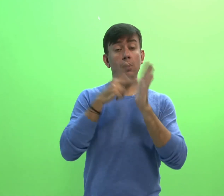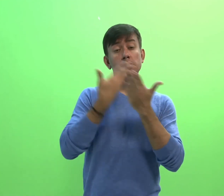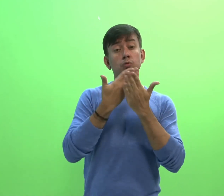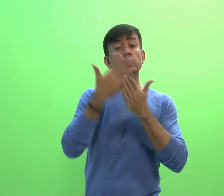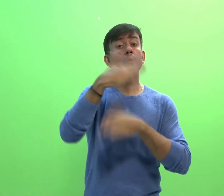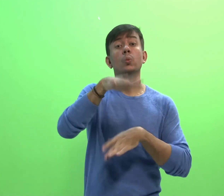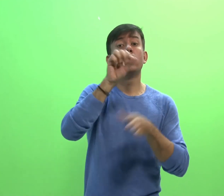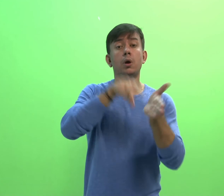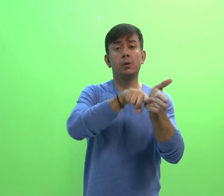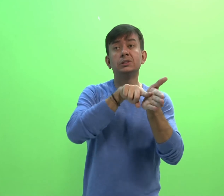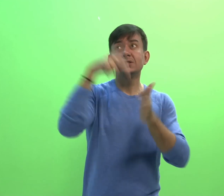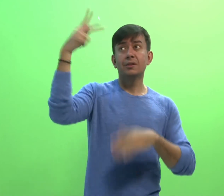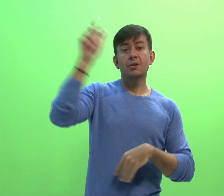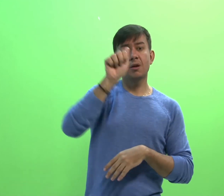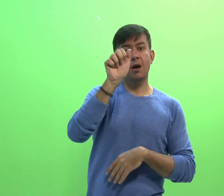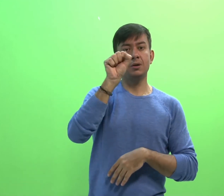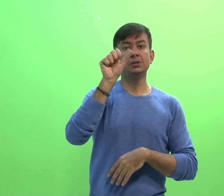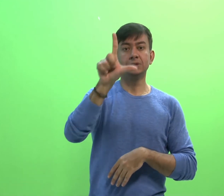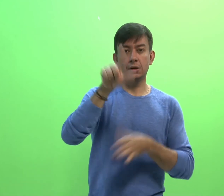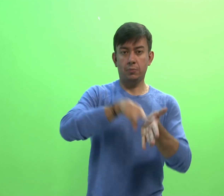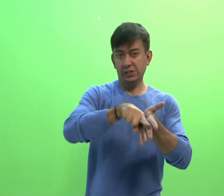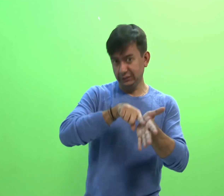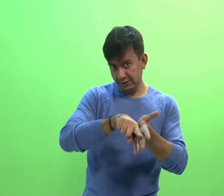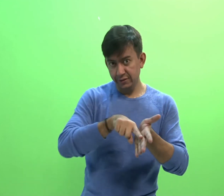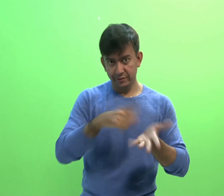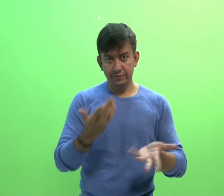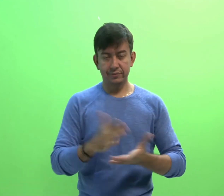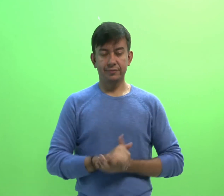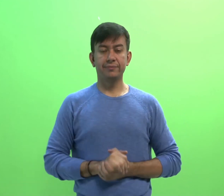pesquisas foram dentro da língua de sinais americana.